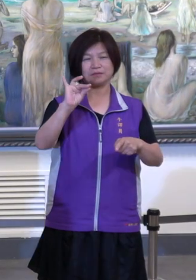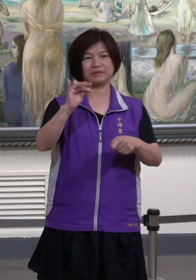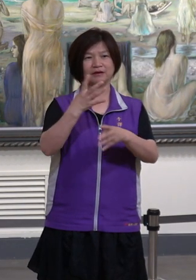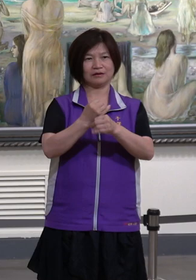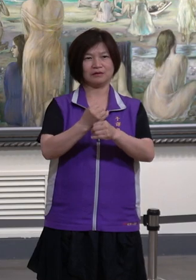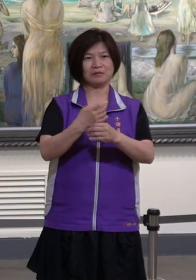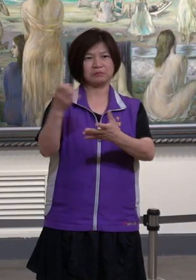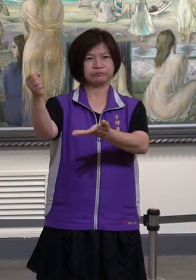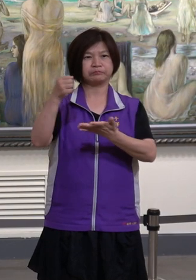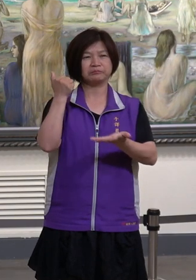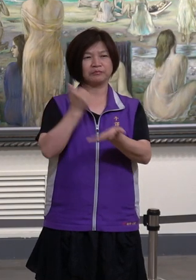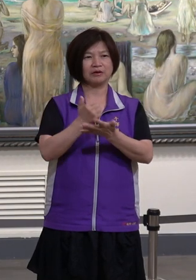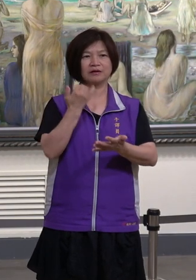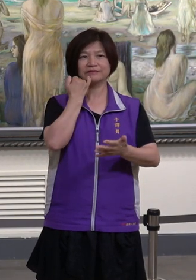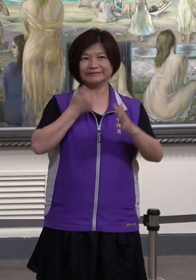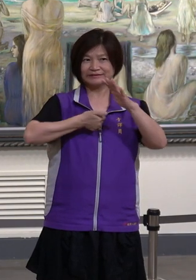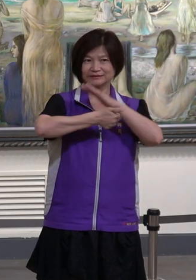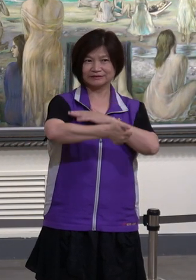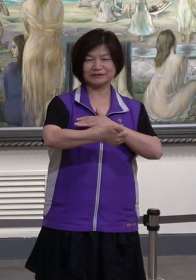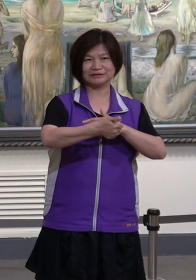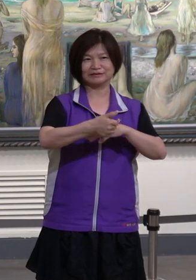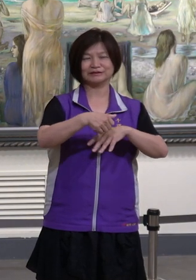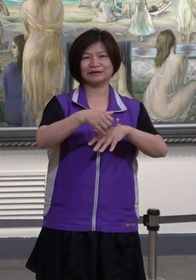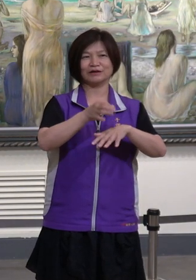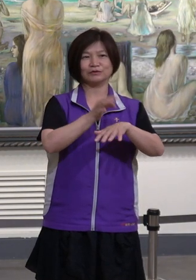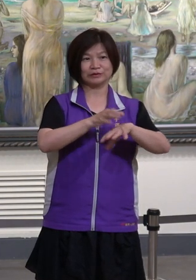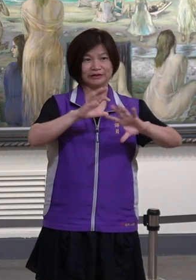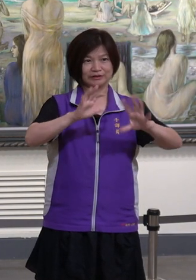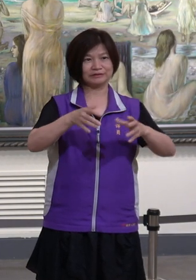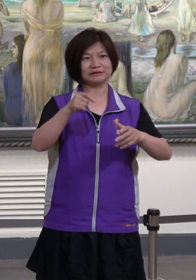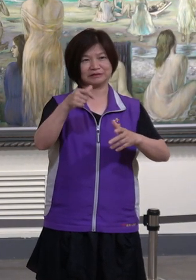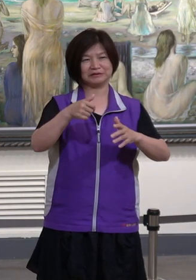获大奖，进入瑞士的名人录。